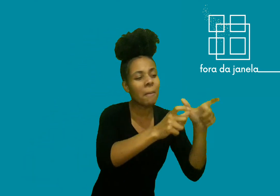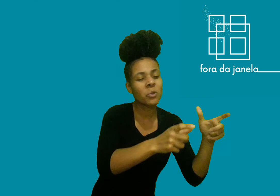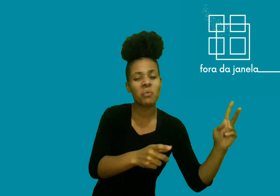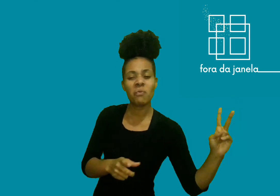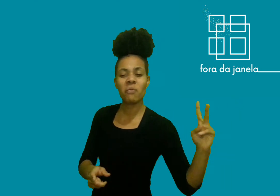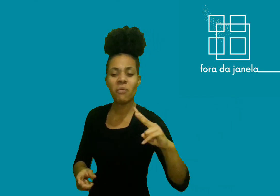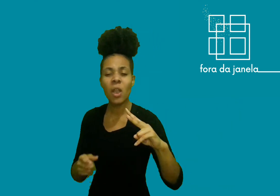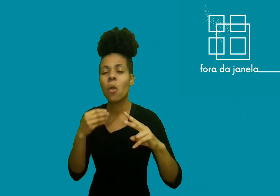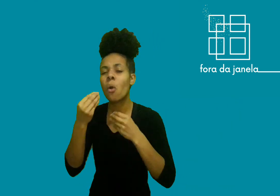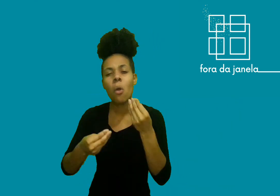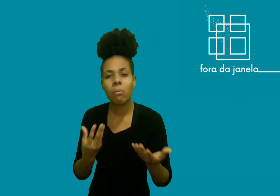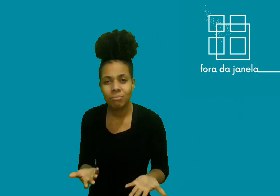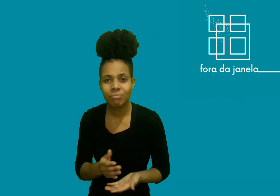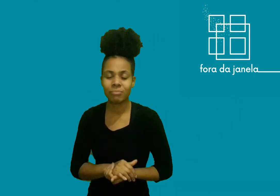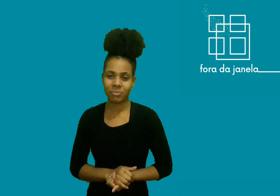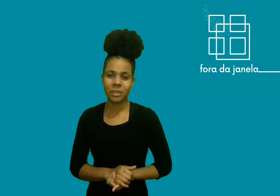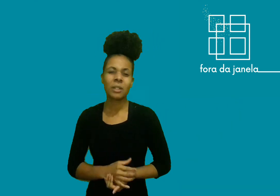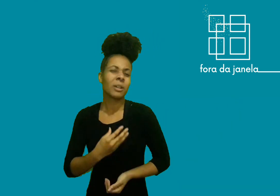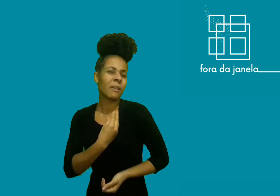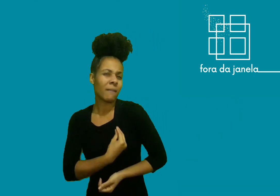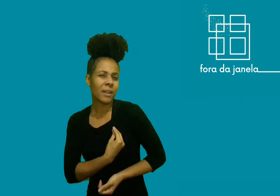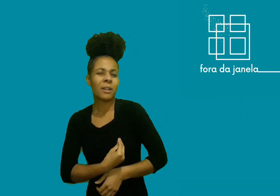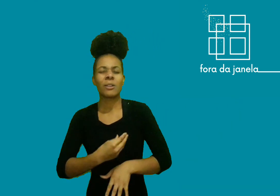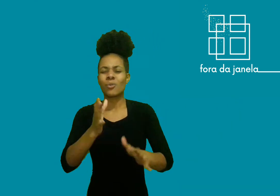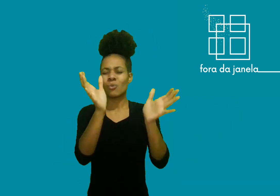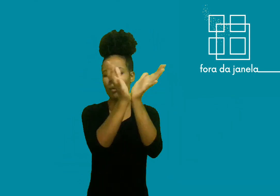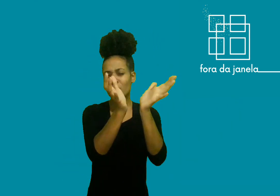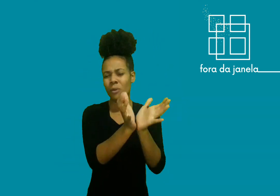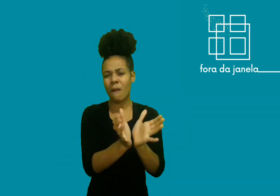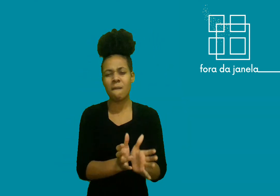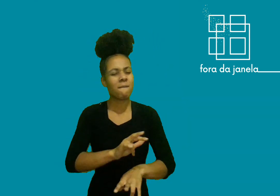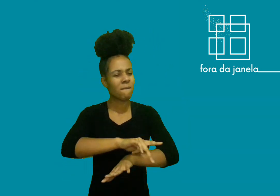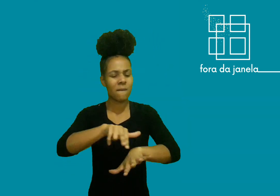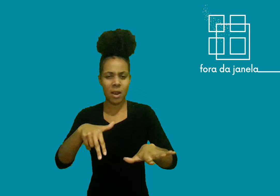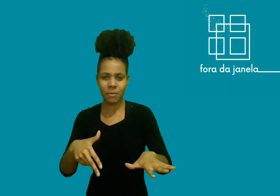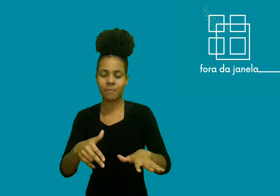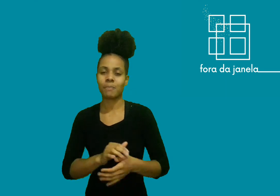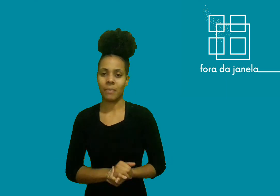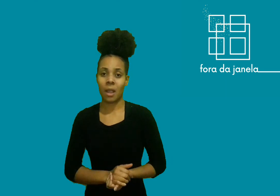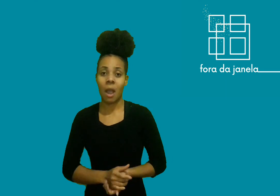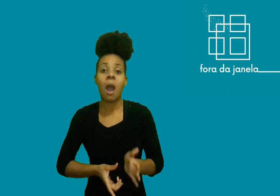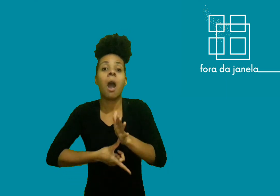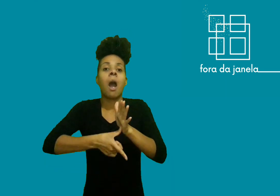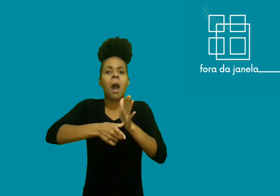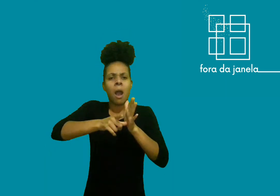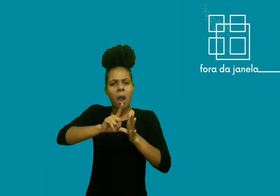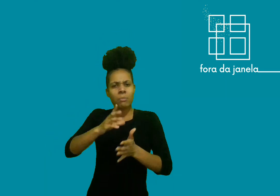E infelizmente a gente vê na sociedade algumas cenas que mostram muito disso, né? Por exemplo, para uma pessoa assim ir buscar